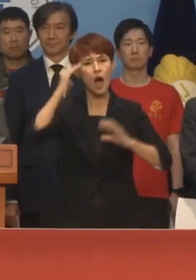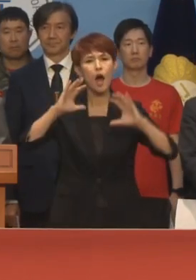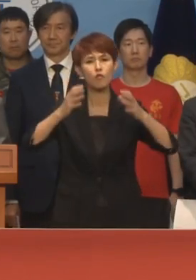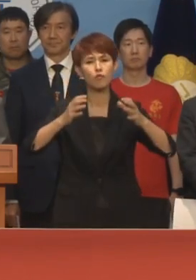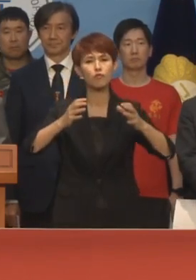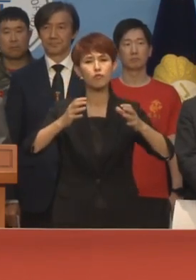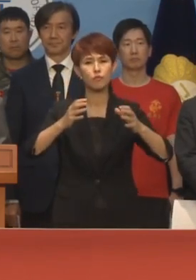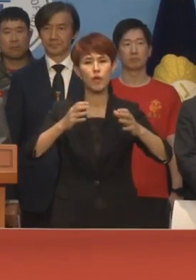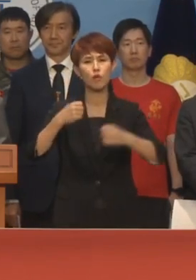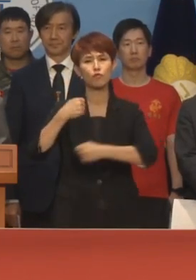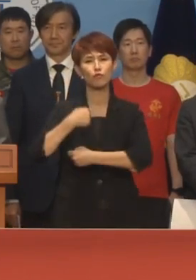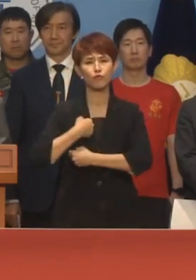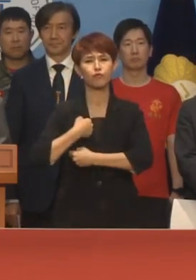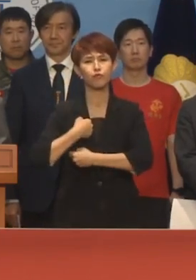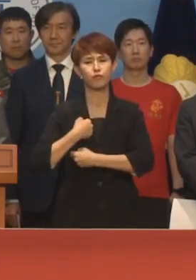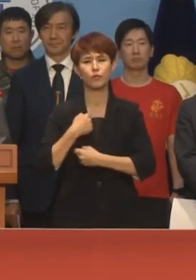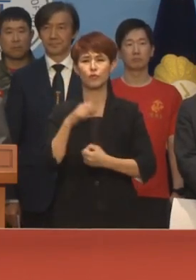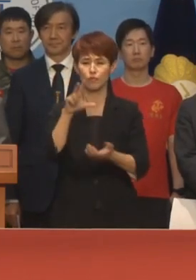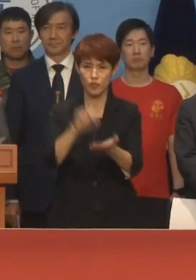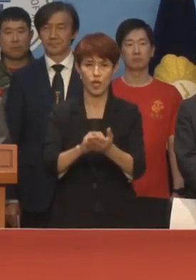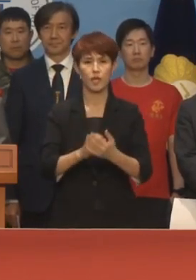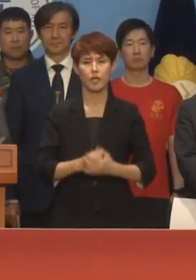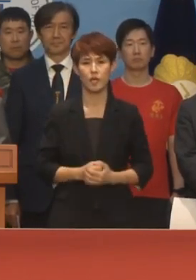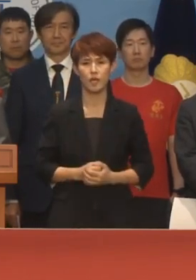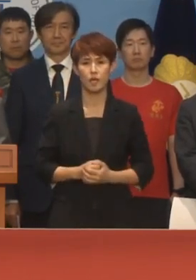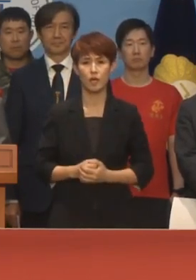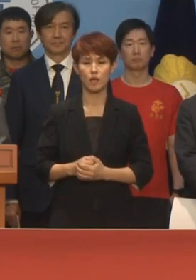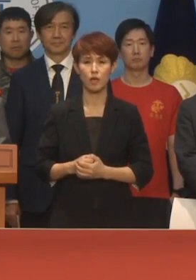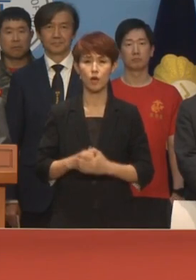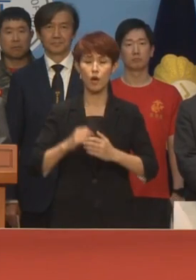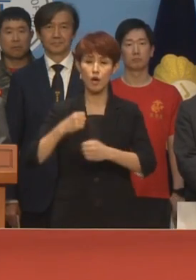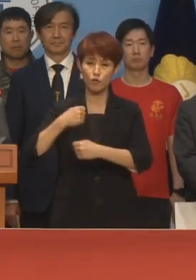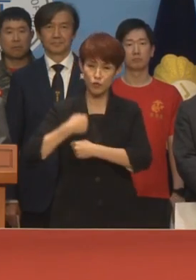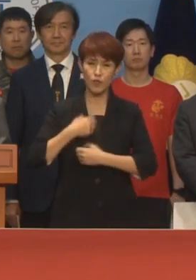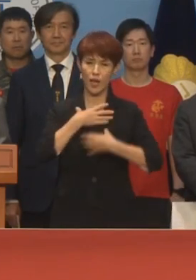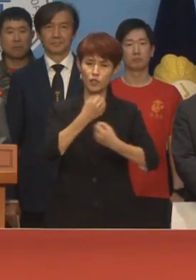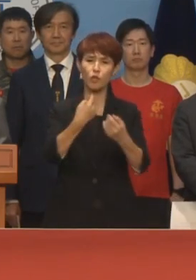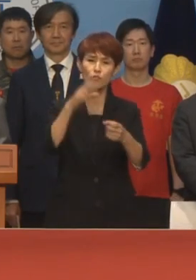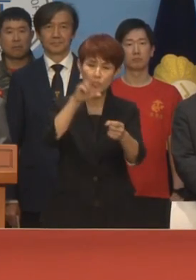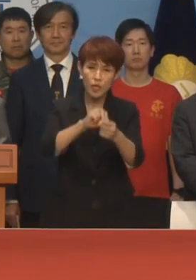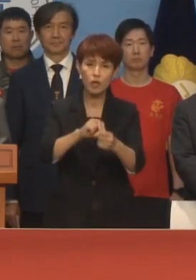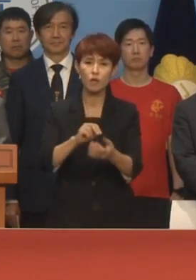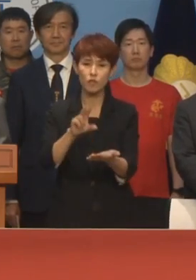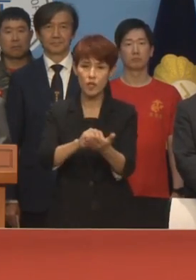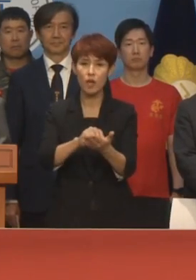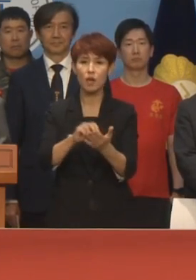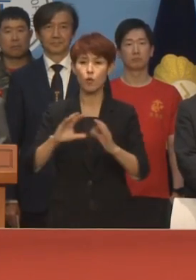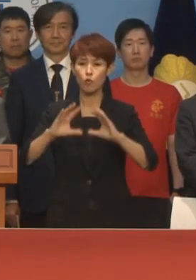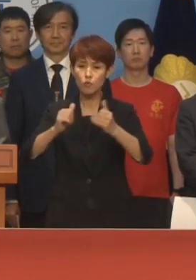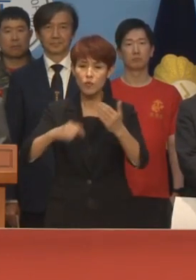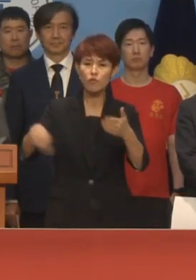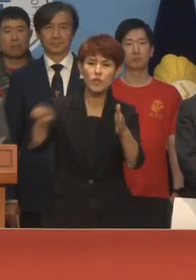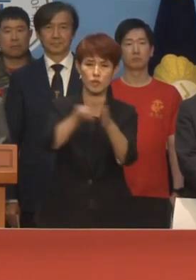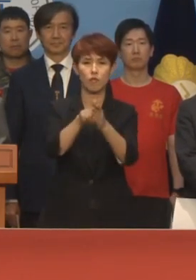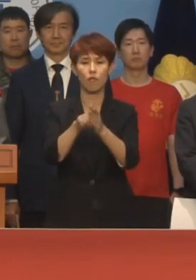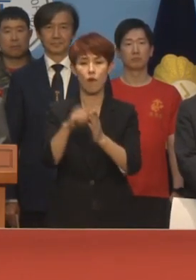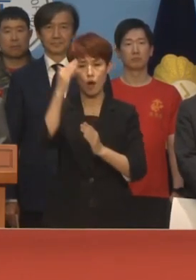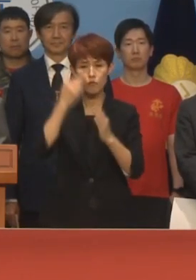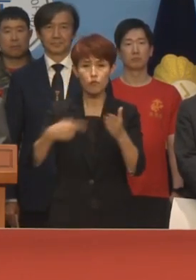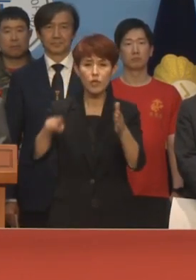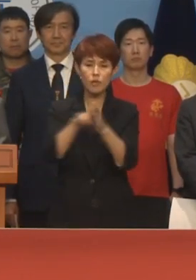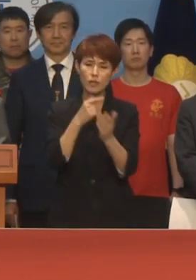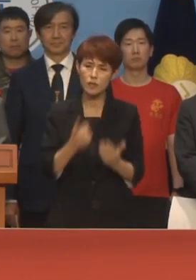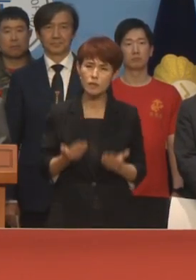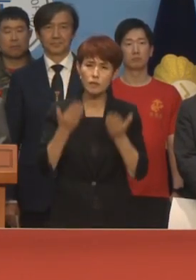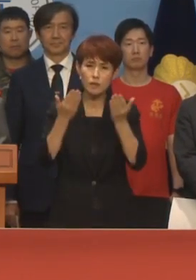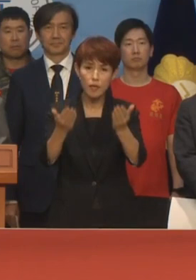안보의 문제이고 대한민국 국민 안전의 문제이며 대한민국을 위해 자신을 희생하는